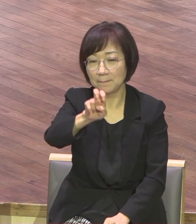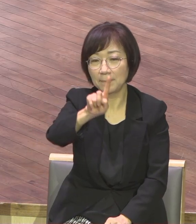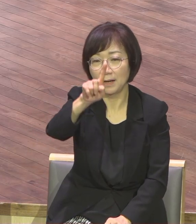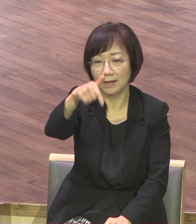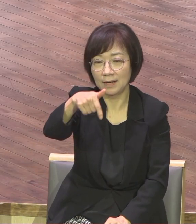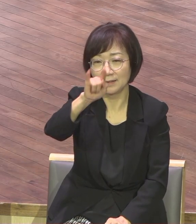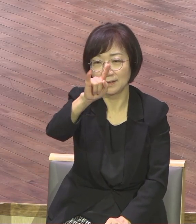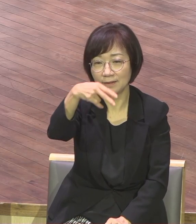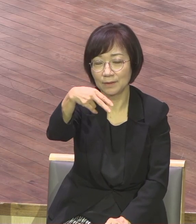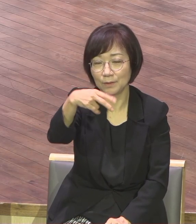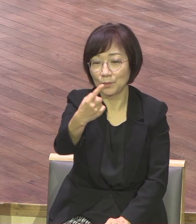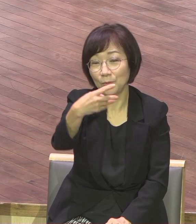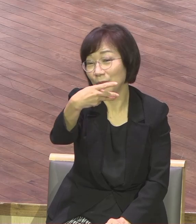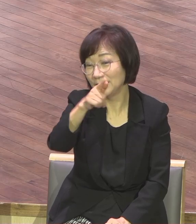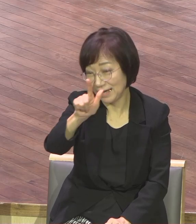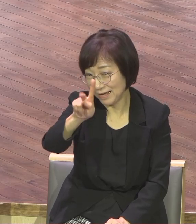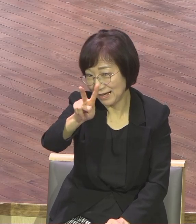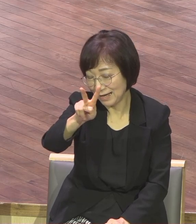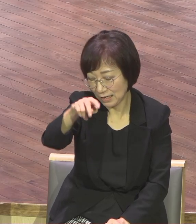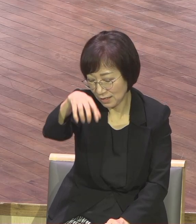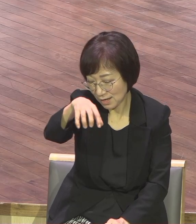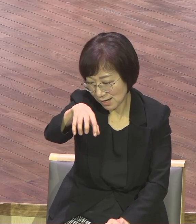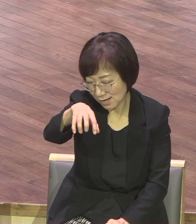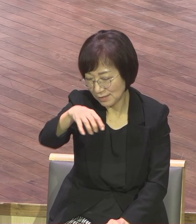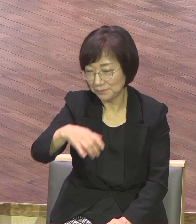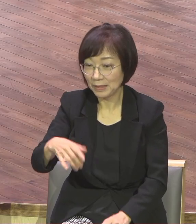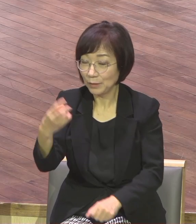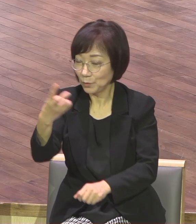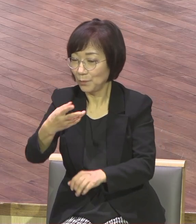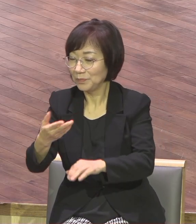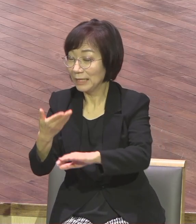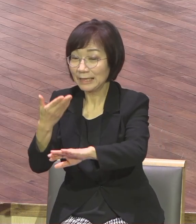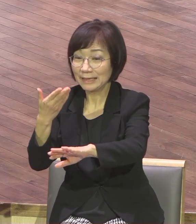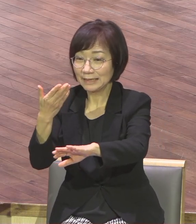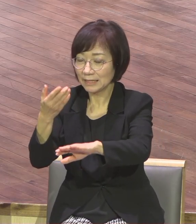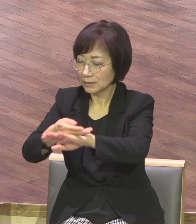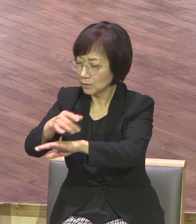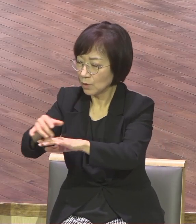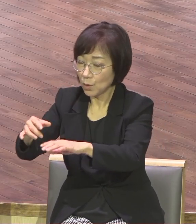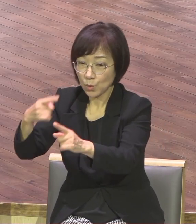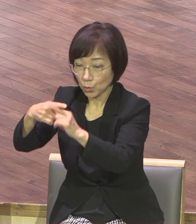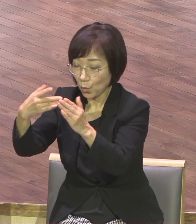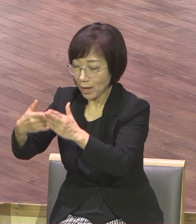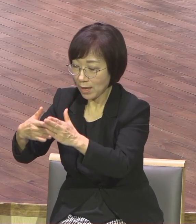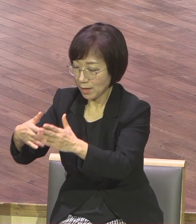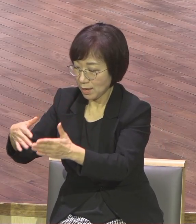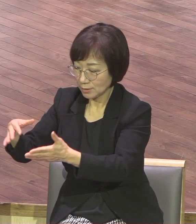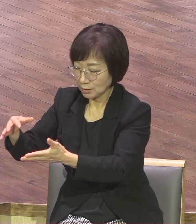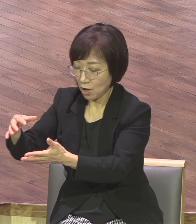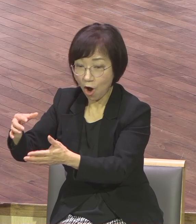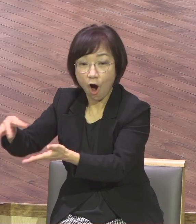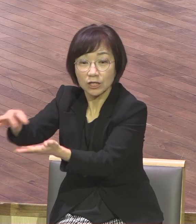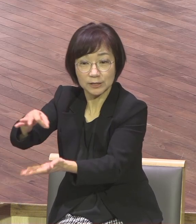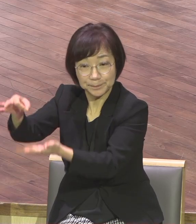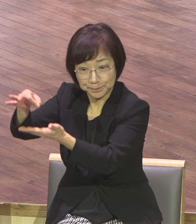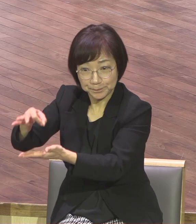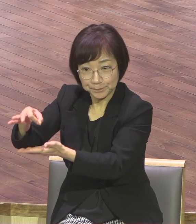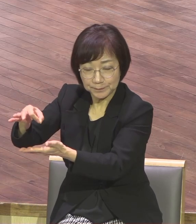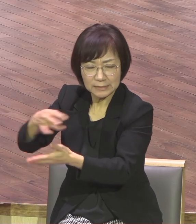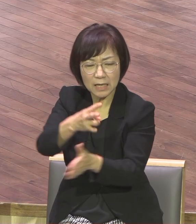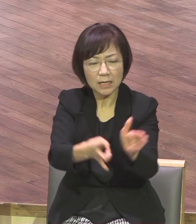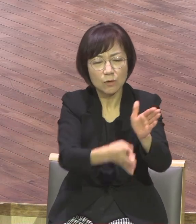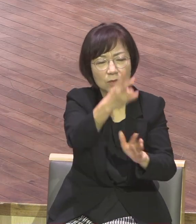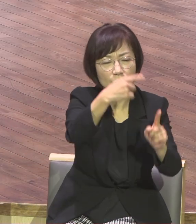이방 성도들에게 거둔 그 구제헌금, 이 구제헌금을 가지고 지금 예루살렘 교회가, 본 교회가 너무 어렵단